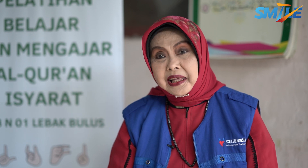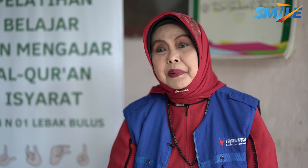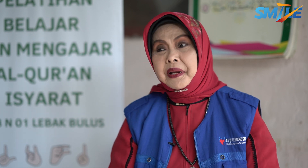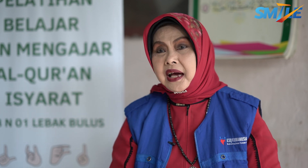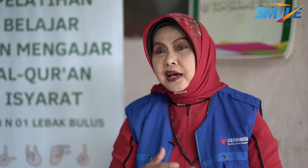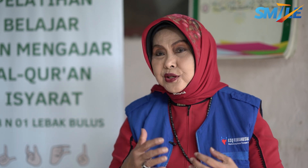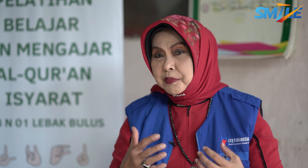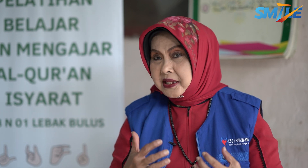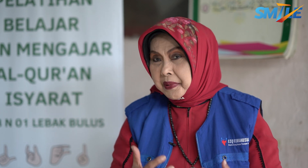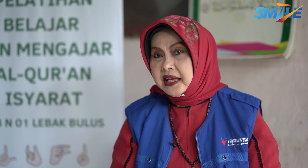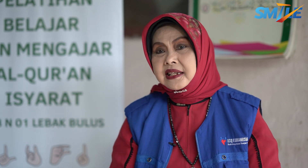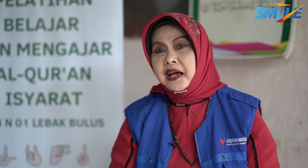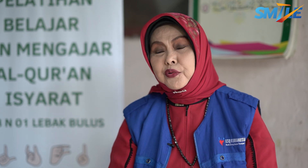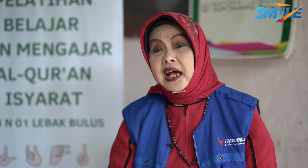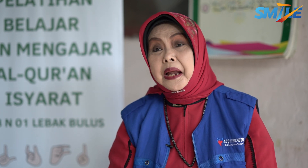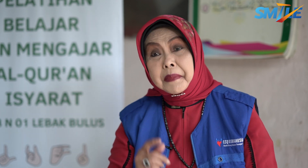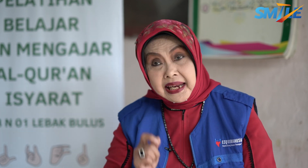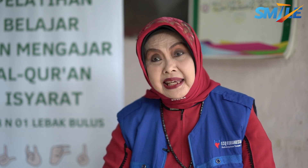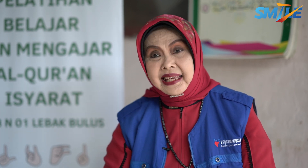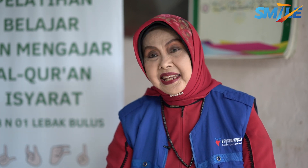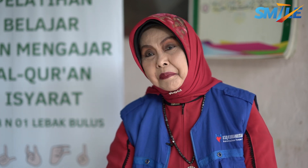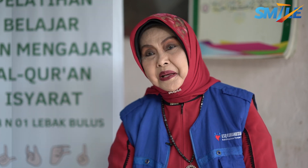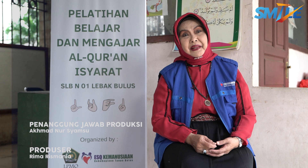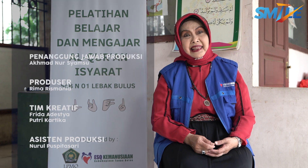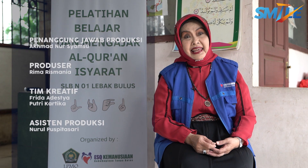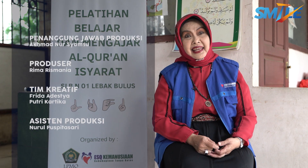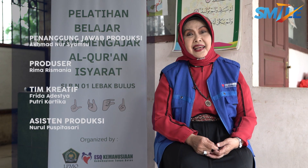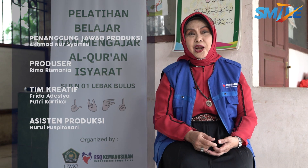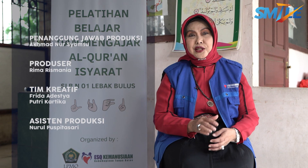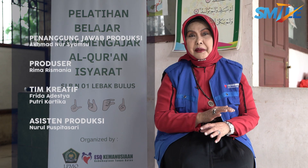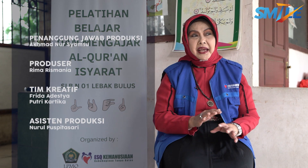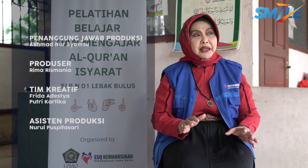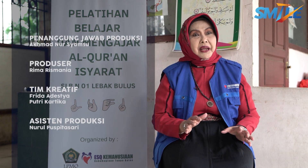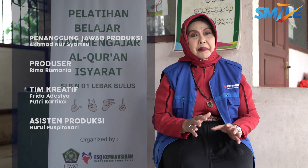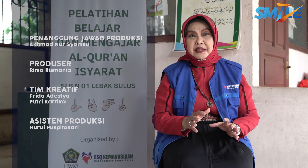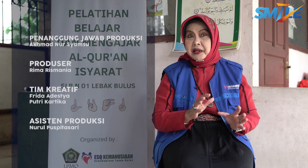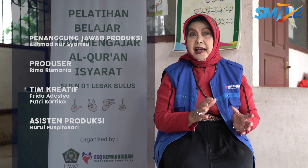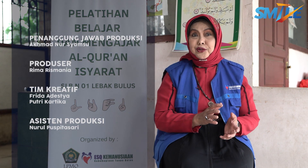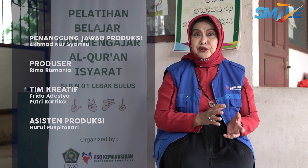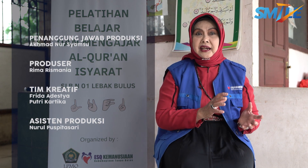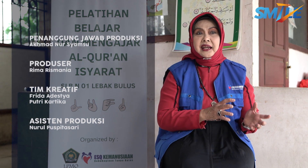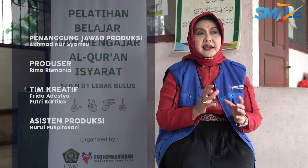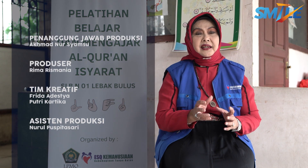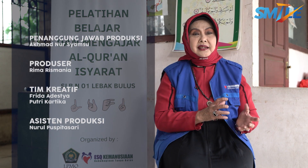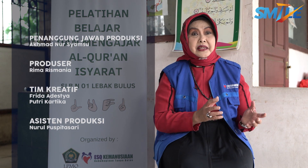Tapi mereka harusnya bisa mengaji dengan mudah dan mandiri, ini yang paling penting. Kalau selama ini mereka masih bergantung dengan